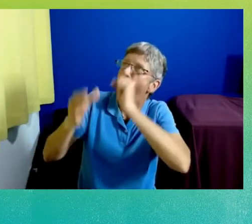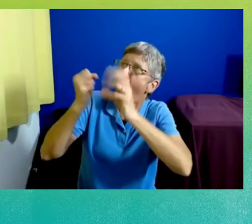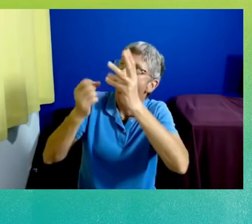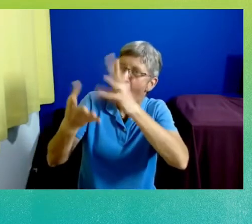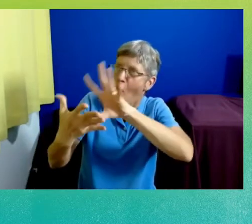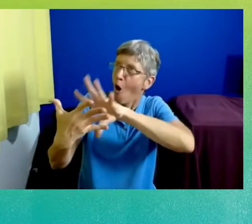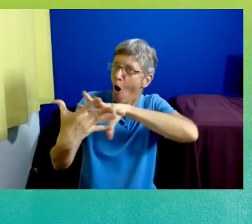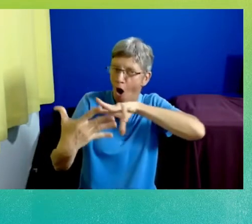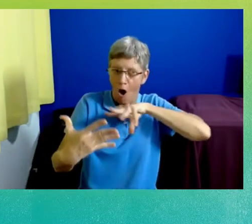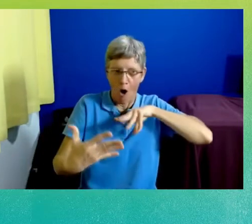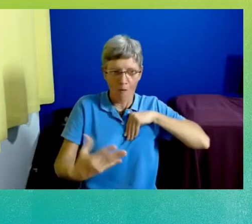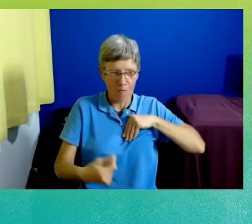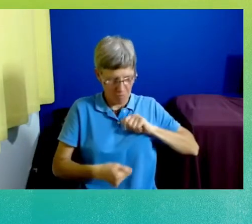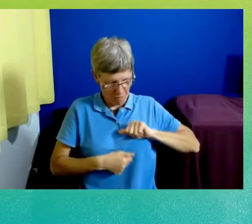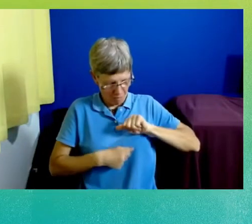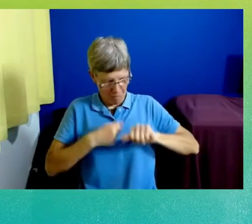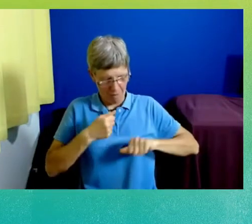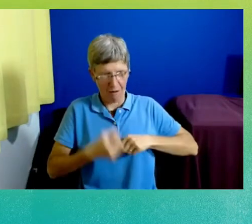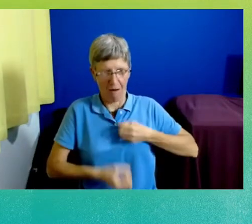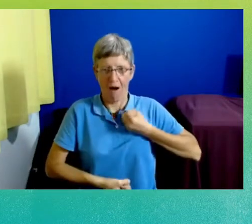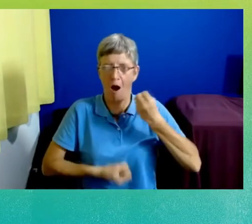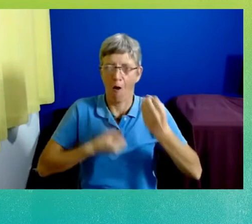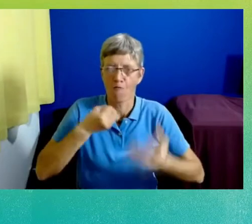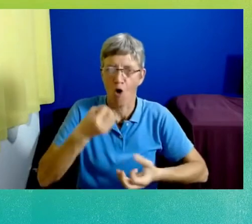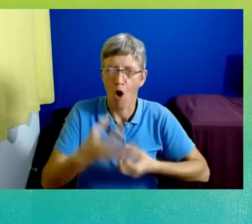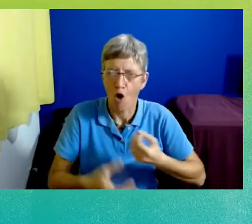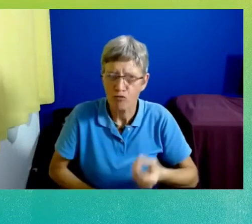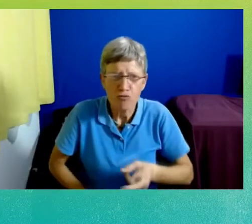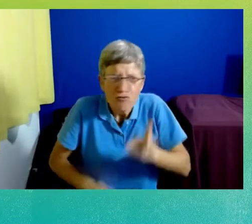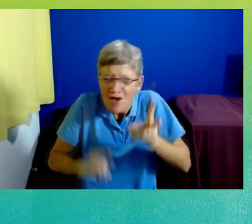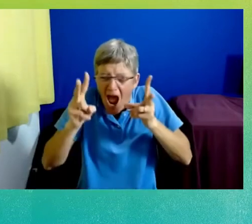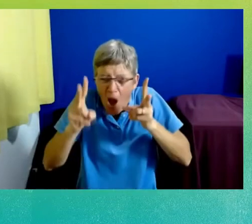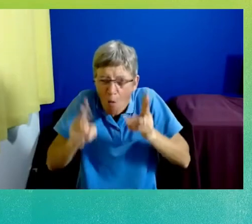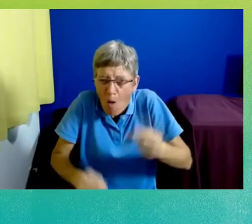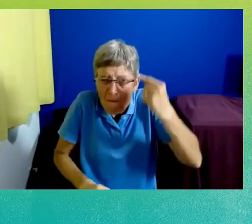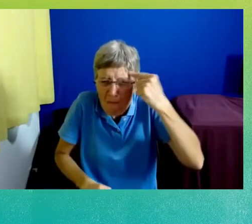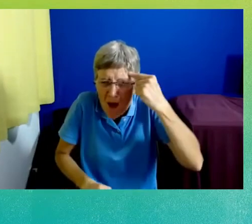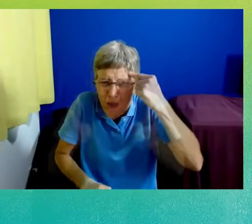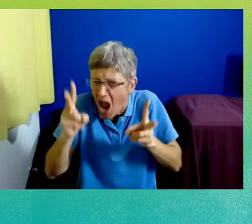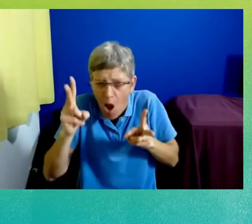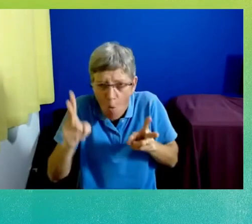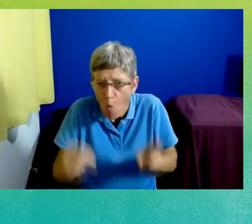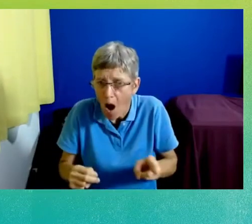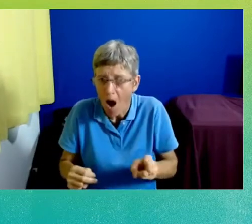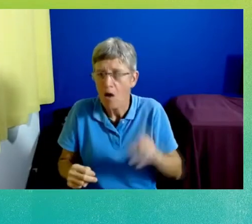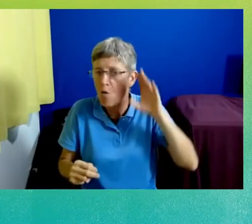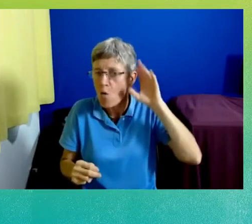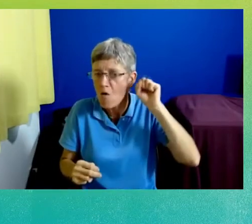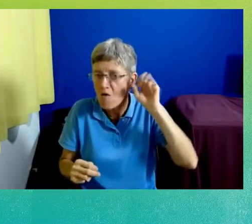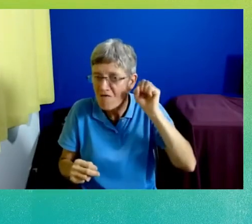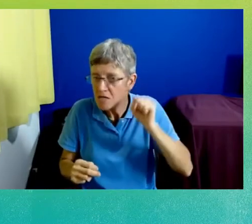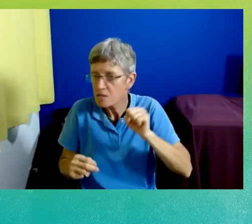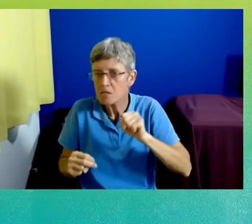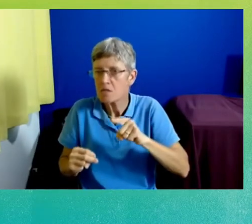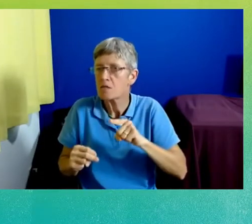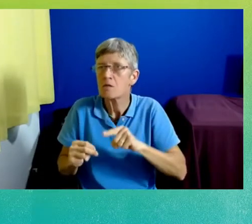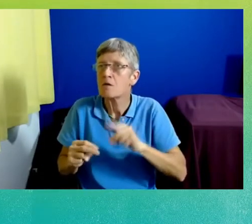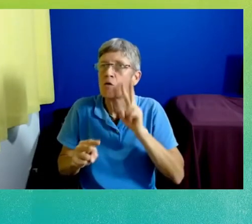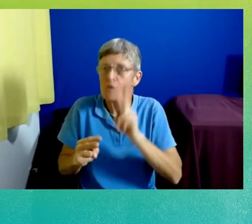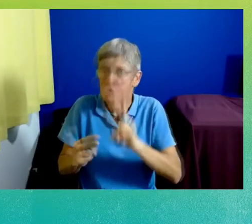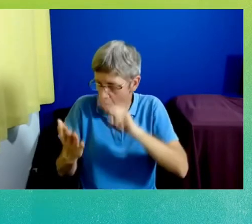consigam entender e achar interessante, consigo incorporar também e consigo manifestar também aí, se